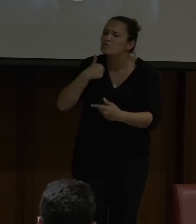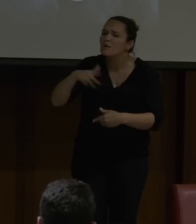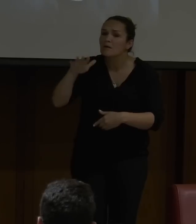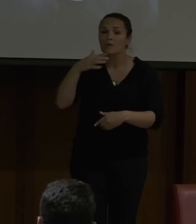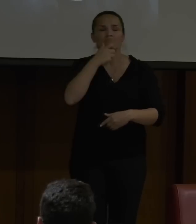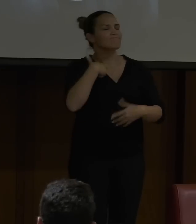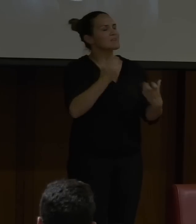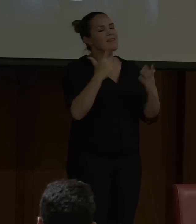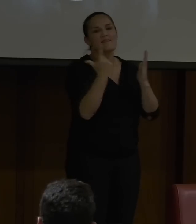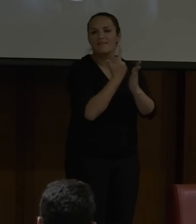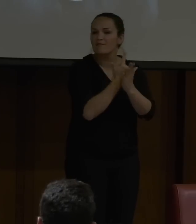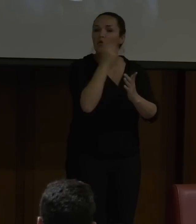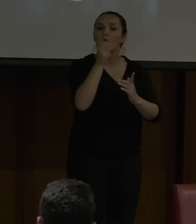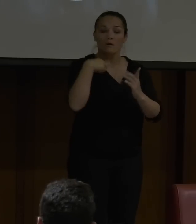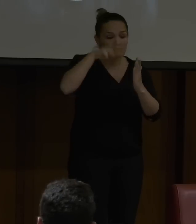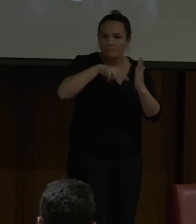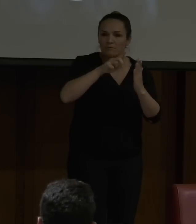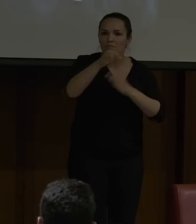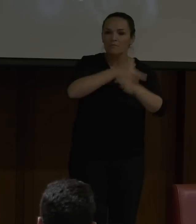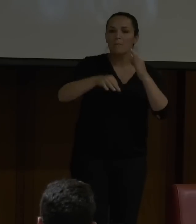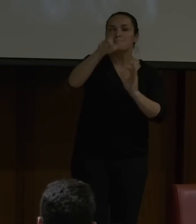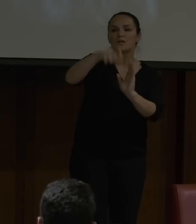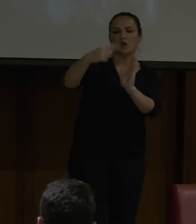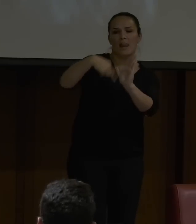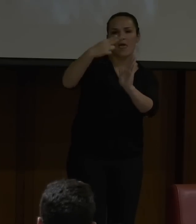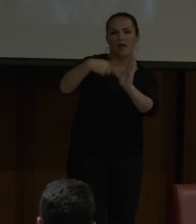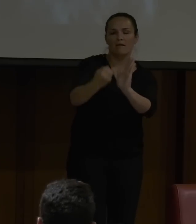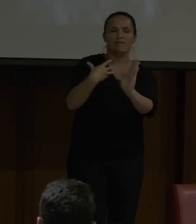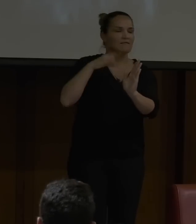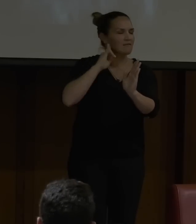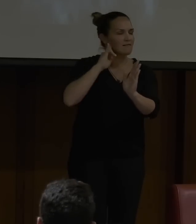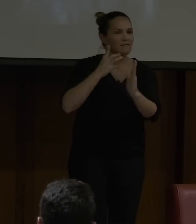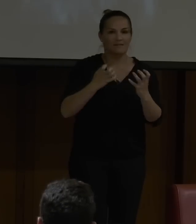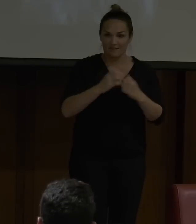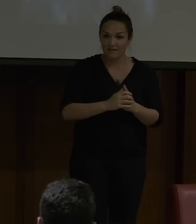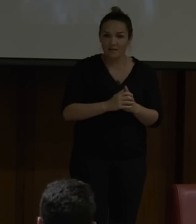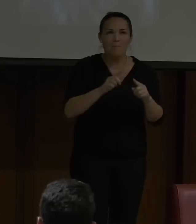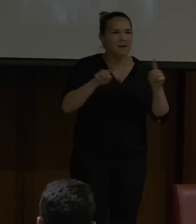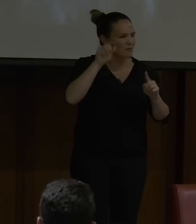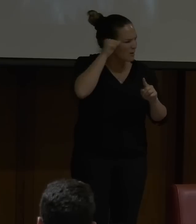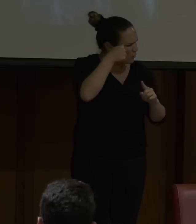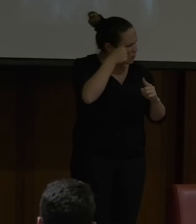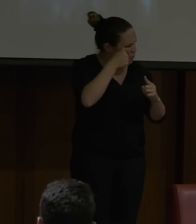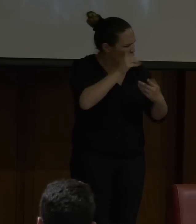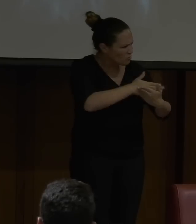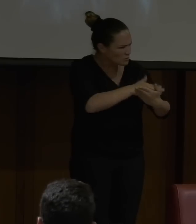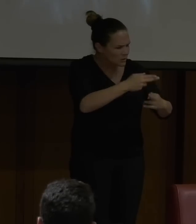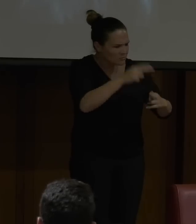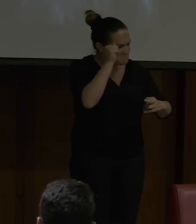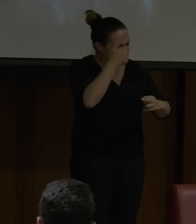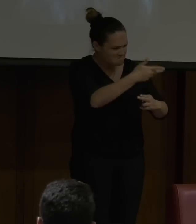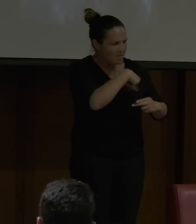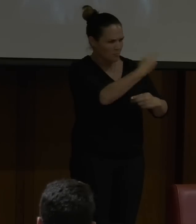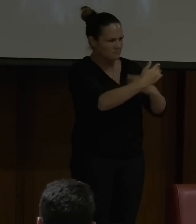gustaba era que le leyeran libros. Sin embargo, hay un canto de él, que no recuerdo su nombre, pero ya me lo vas a recordar,